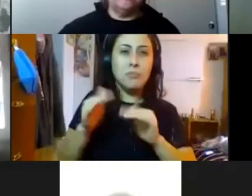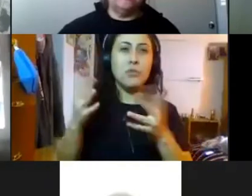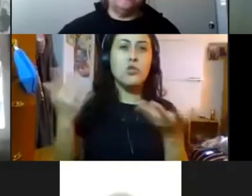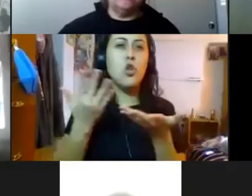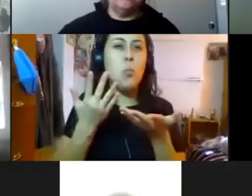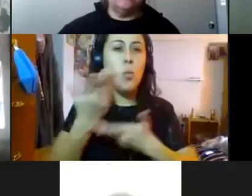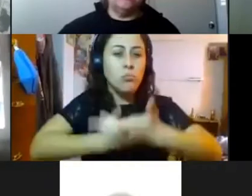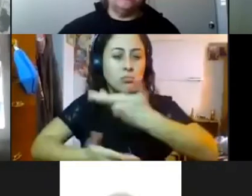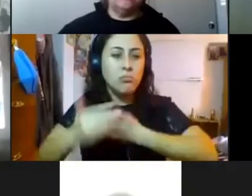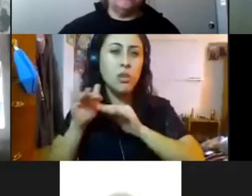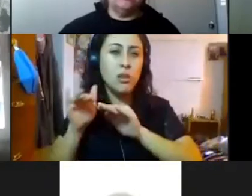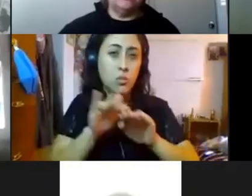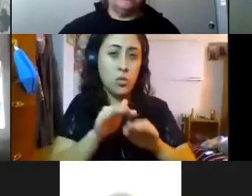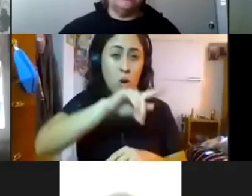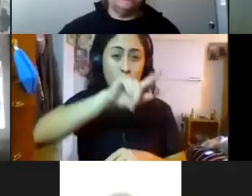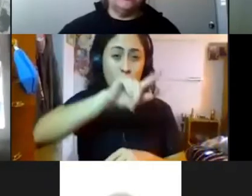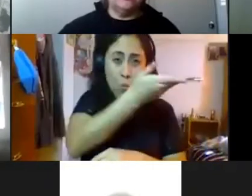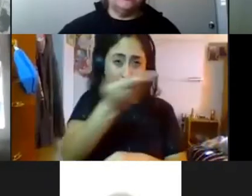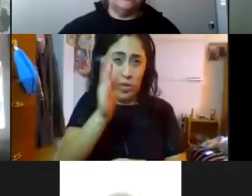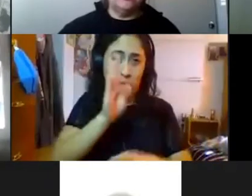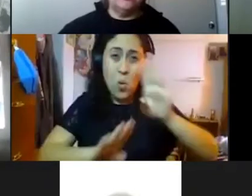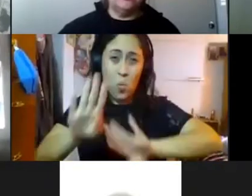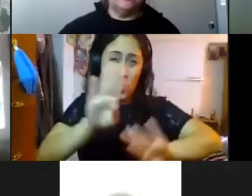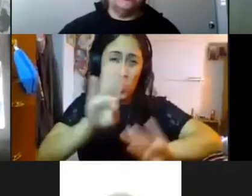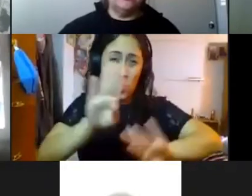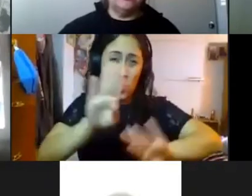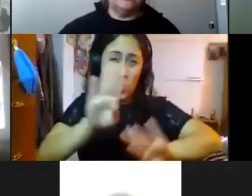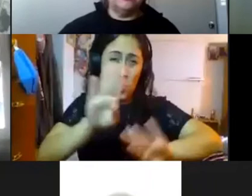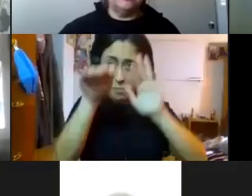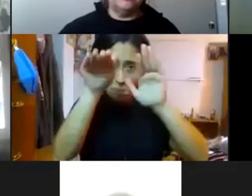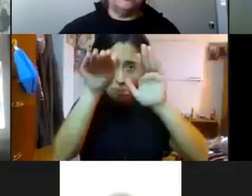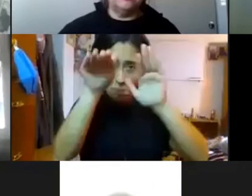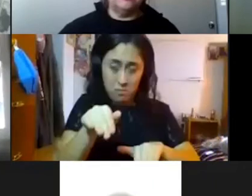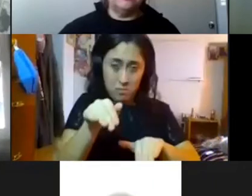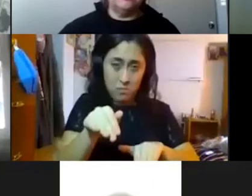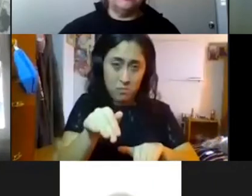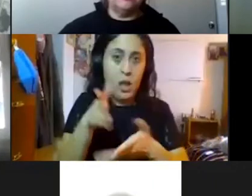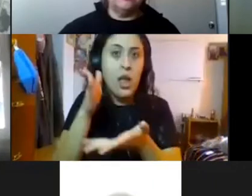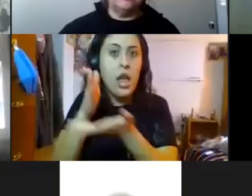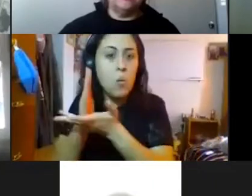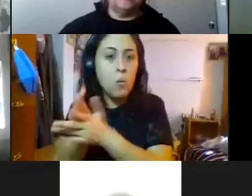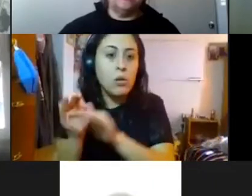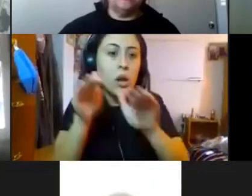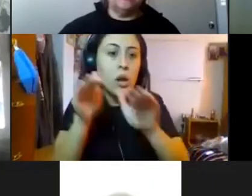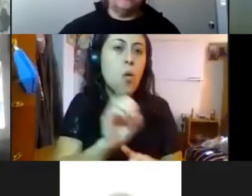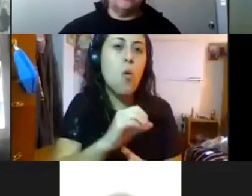autocuidado? Y de ser así, ¿los proveen los establecimientos?